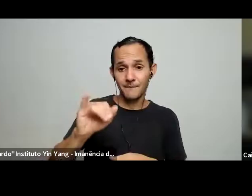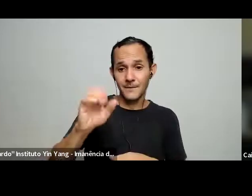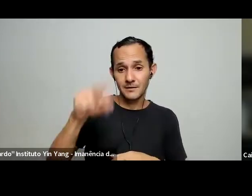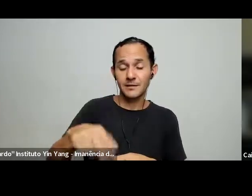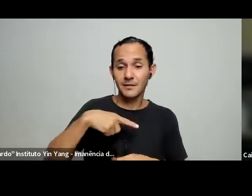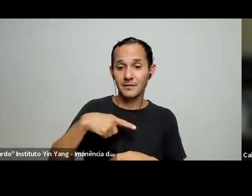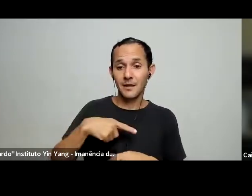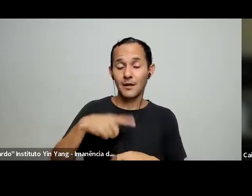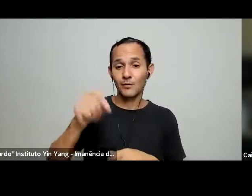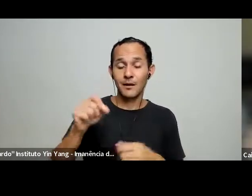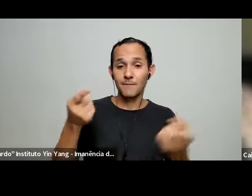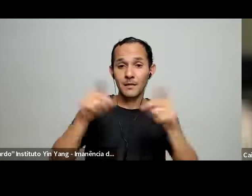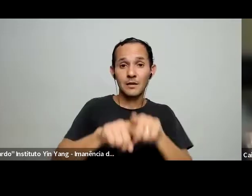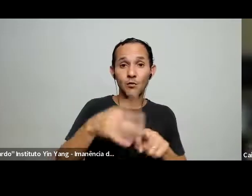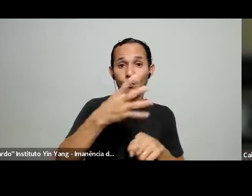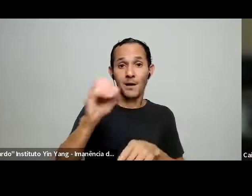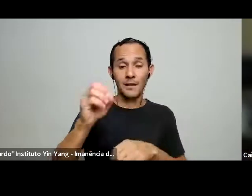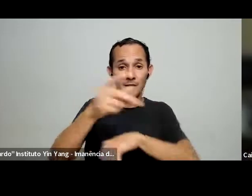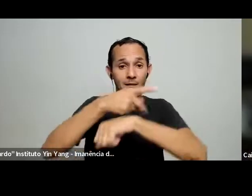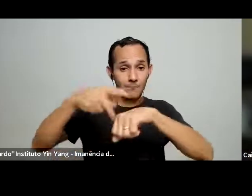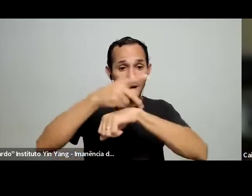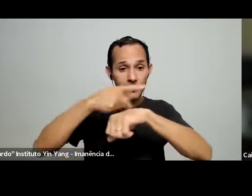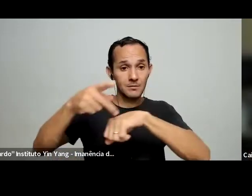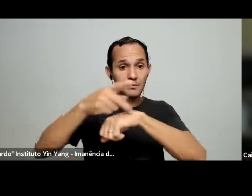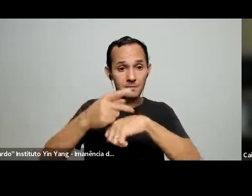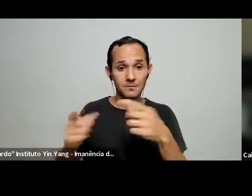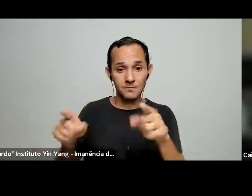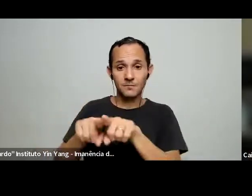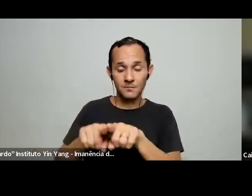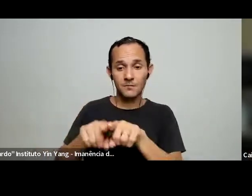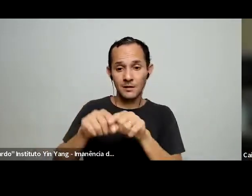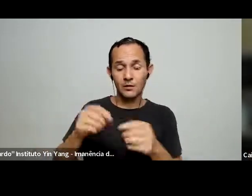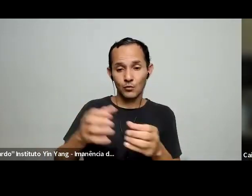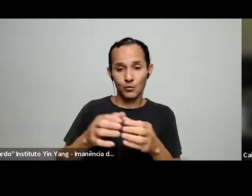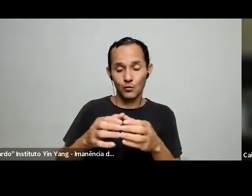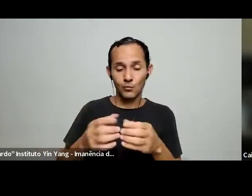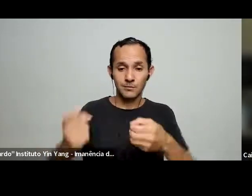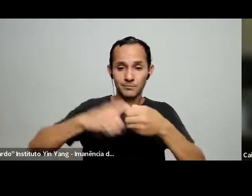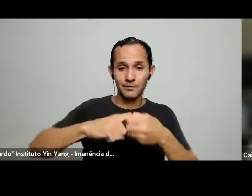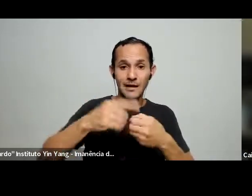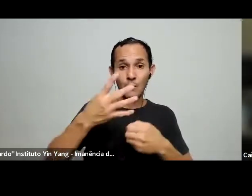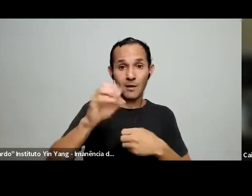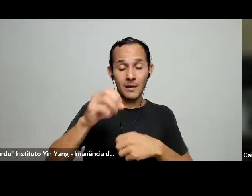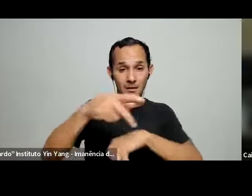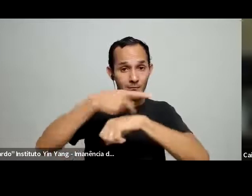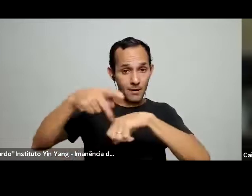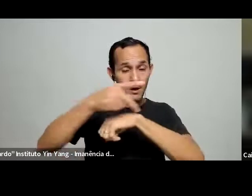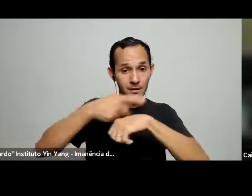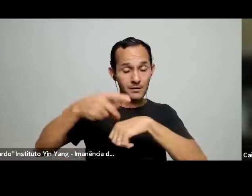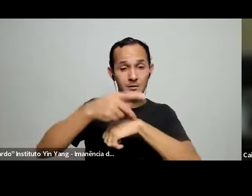40 países. A gente tem conectados na nossa rede de articulação mais de 40 países, né?